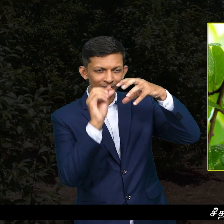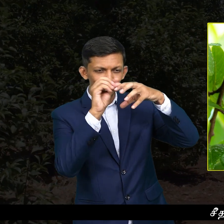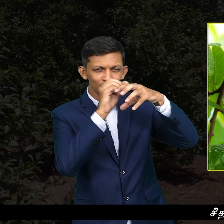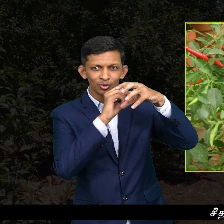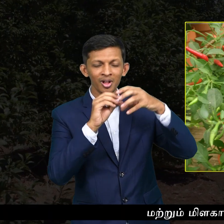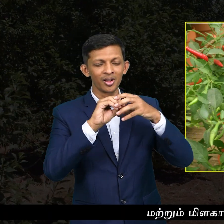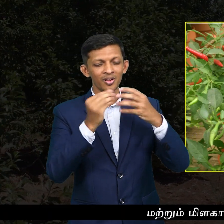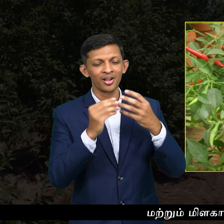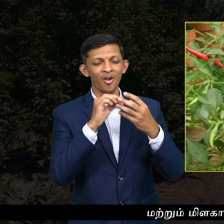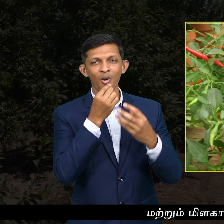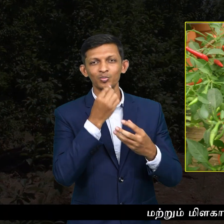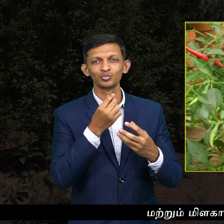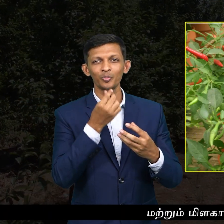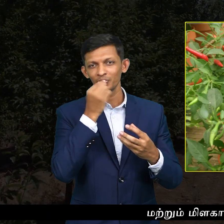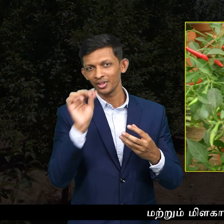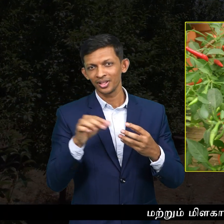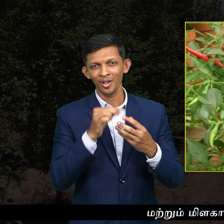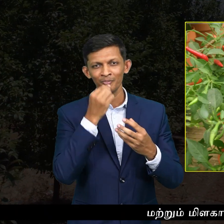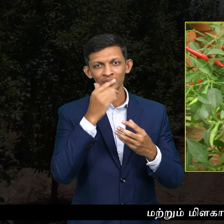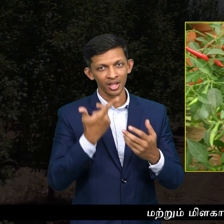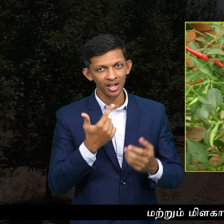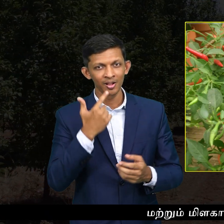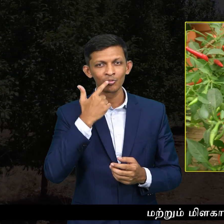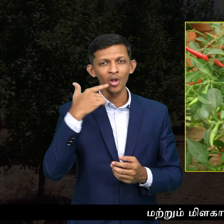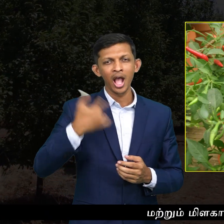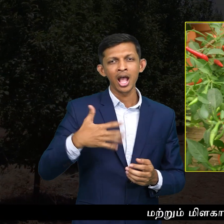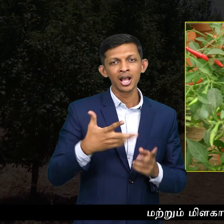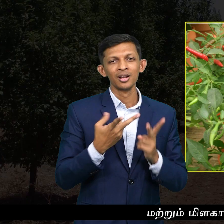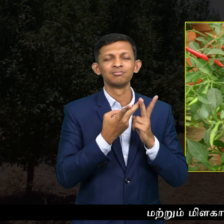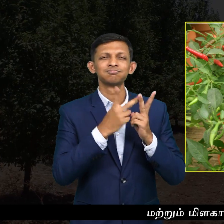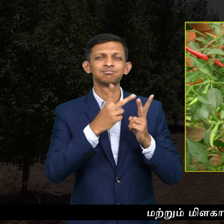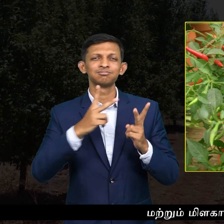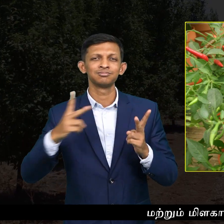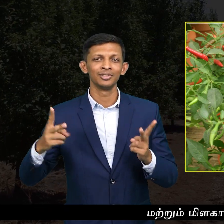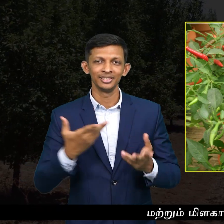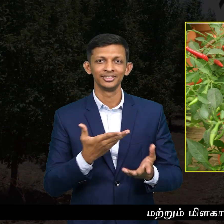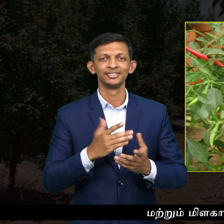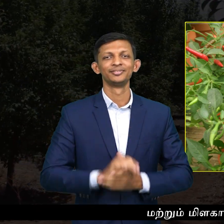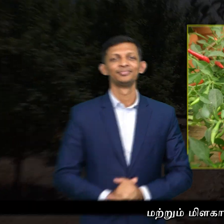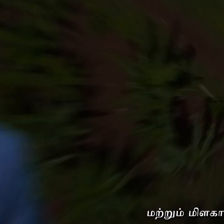சீத்தாப்பழம் மற்றும் மிளகாய் போன்றவைகள்.